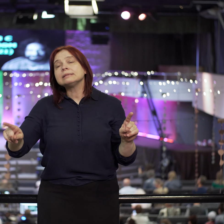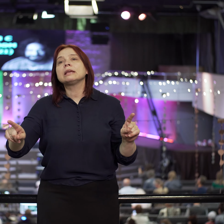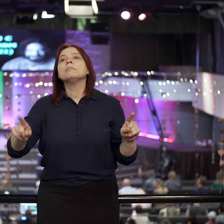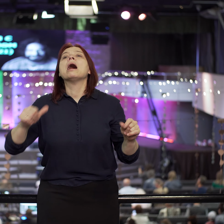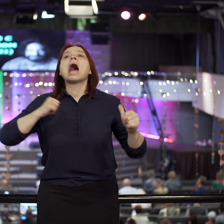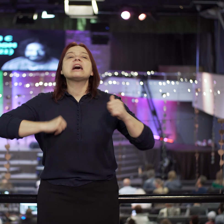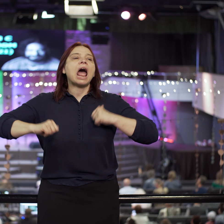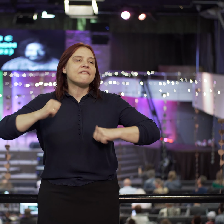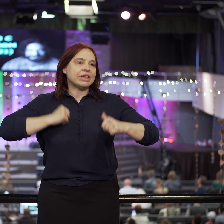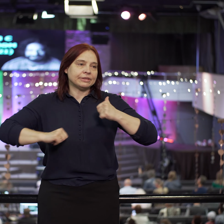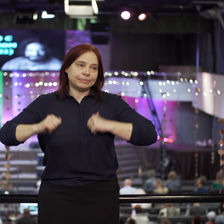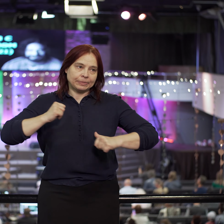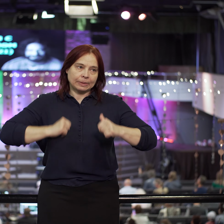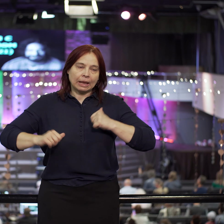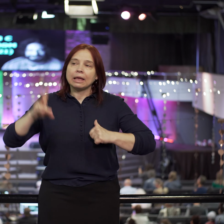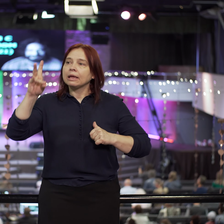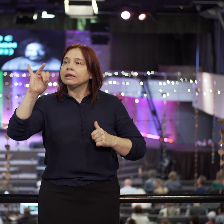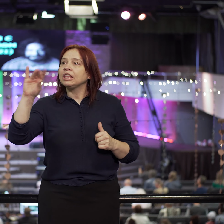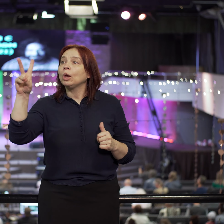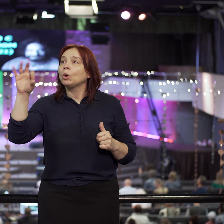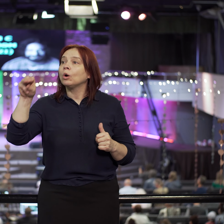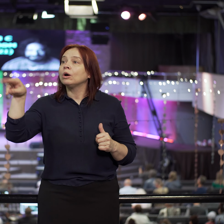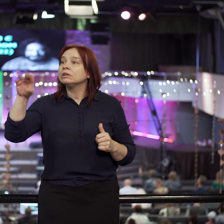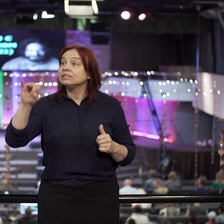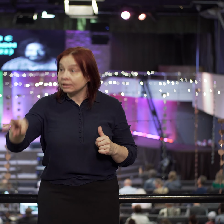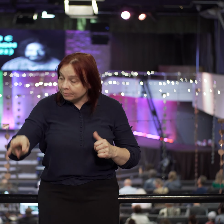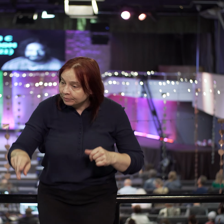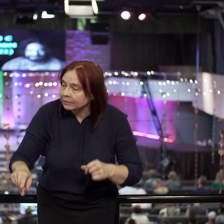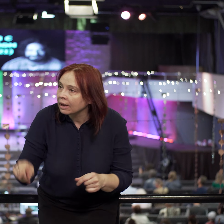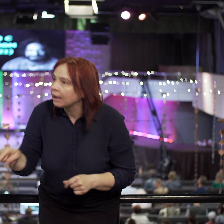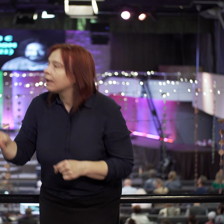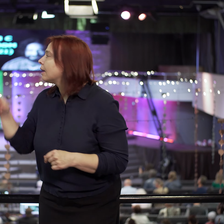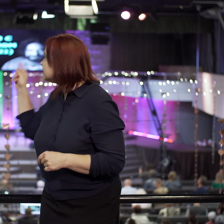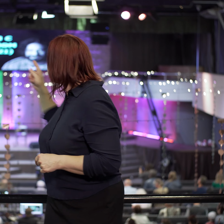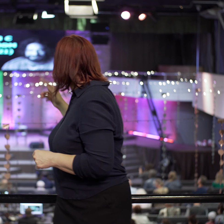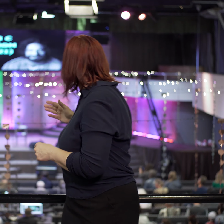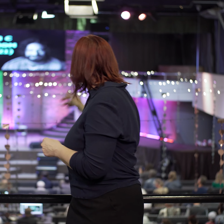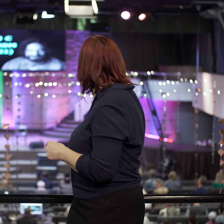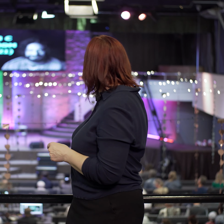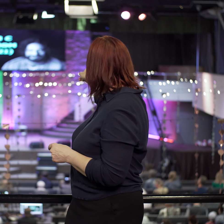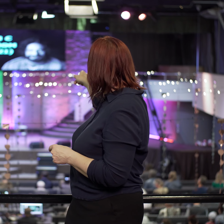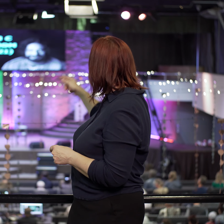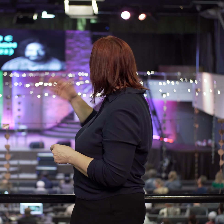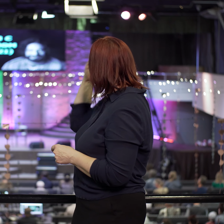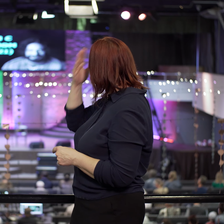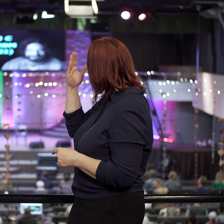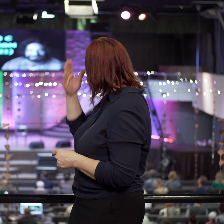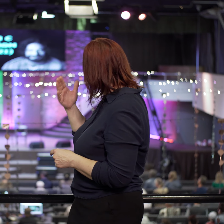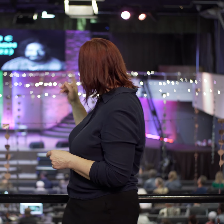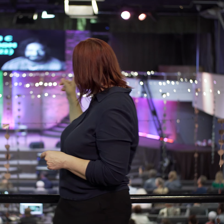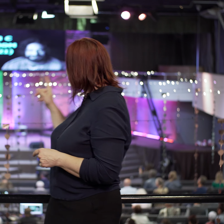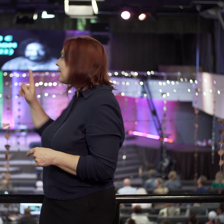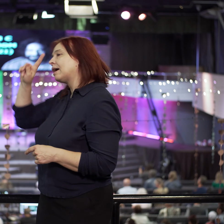с Никодимом. И я взял фотографии из известного фильма, который сейчас очень популярный, который